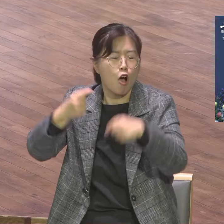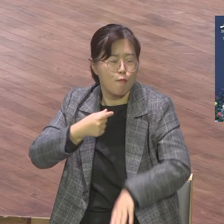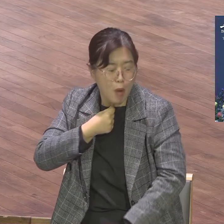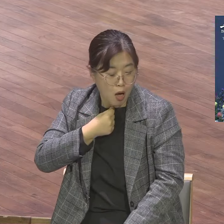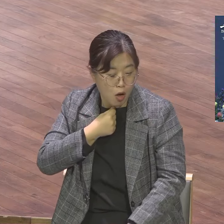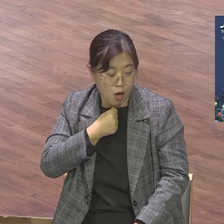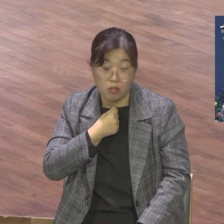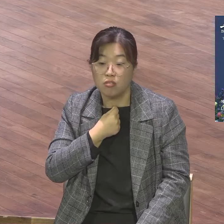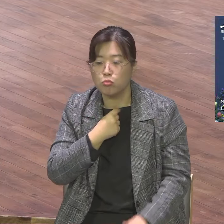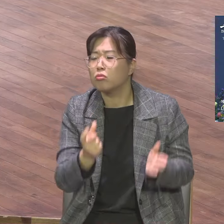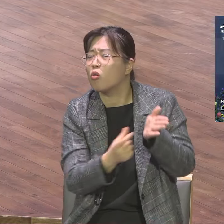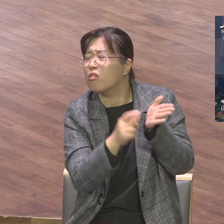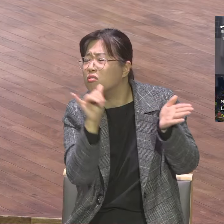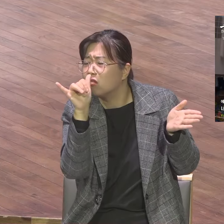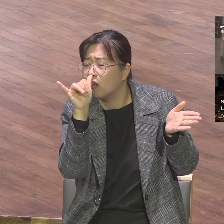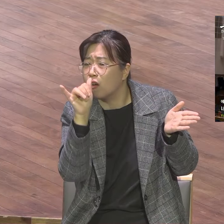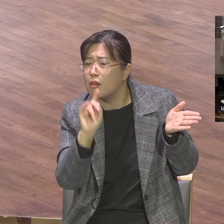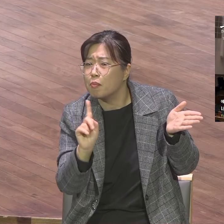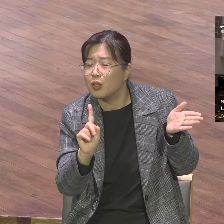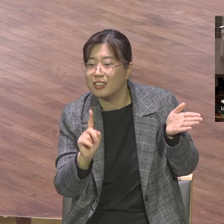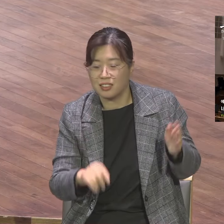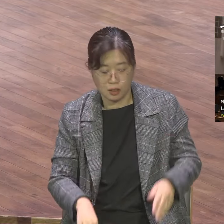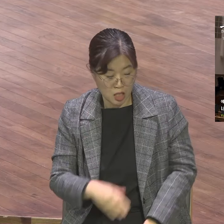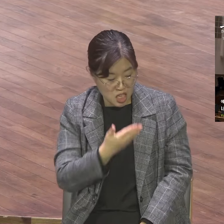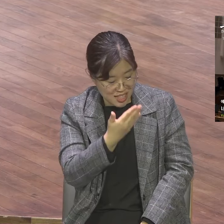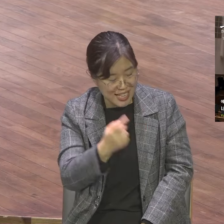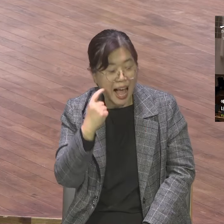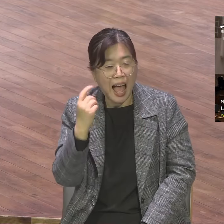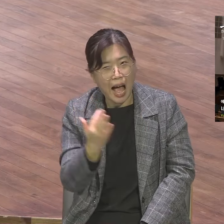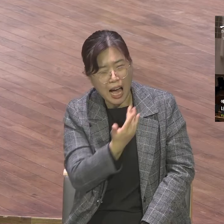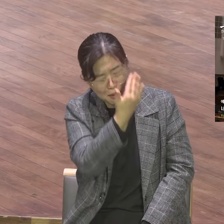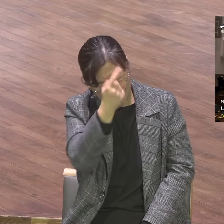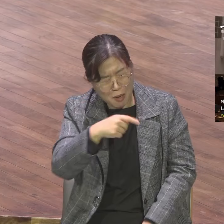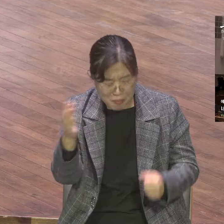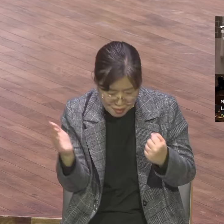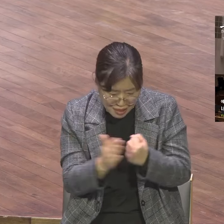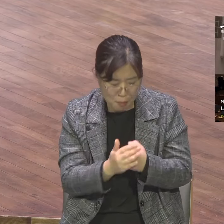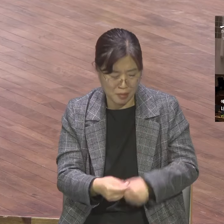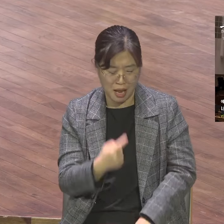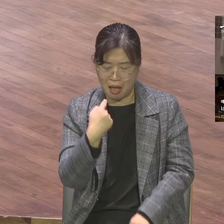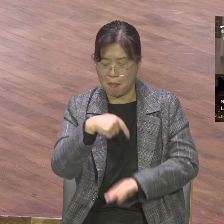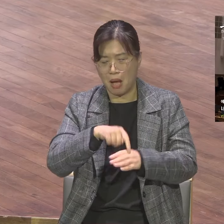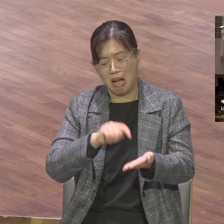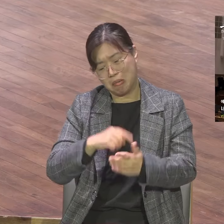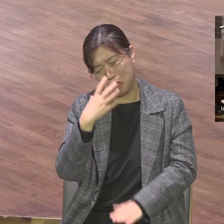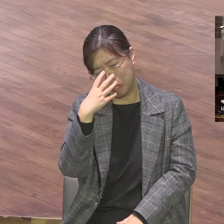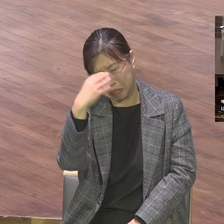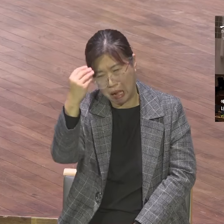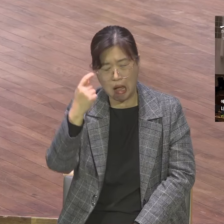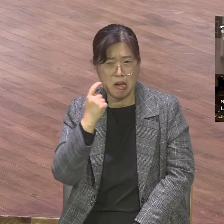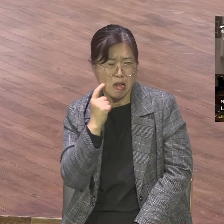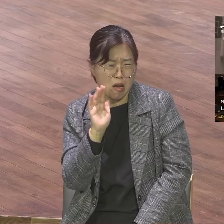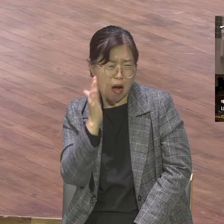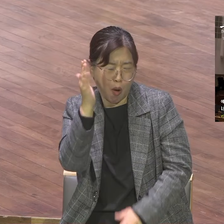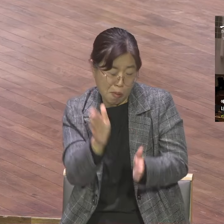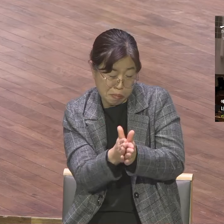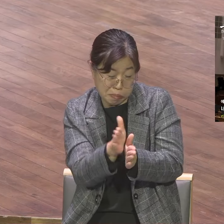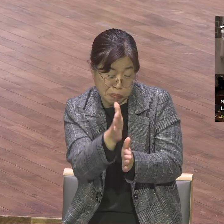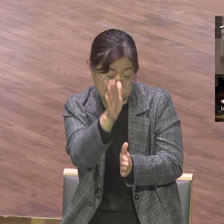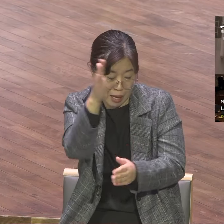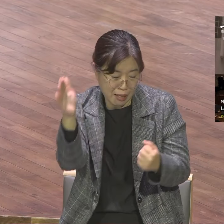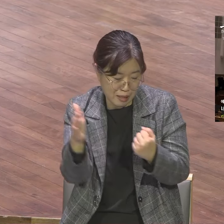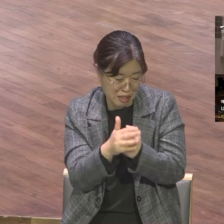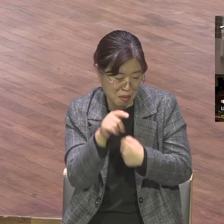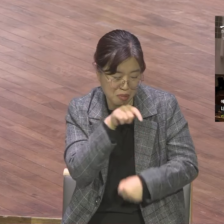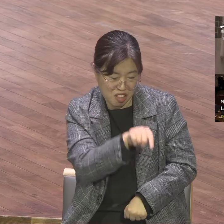보면 너가 아름다움으로 마음이 교만하였으며 너가 영화로움으로 너 지혜를 드립혔으며